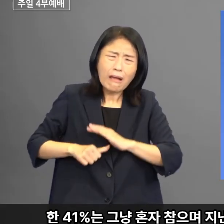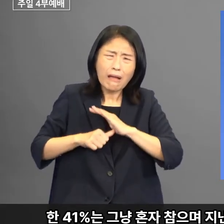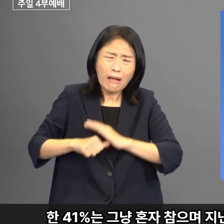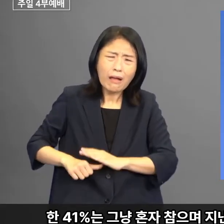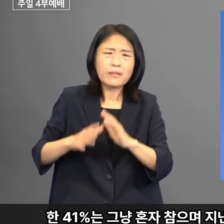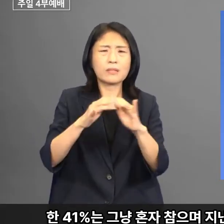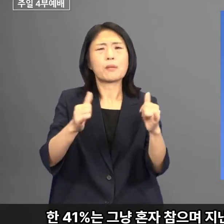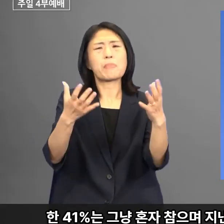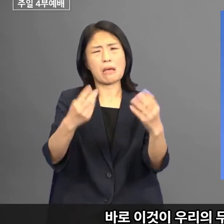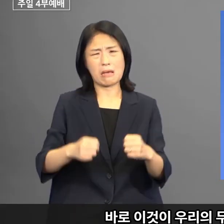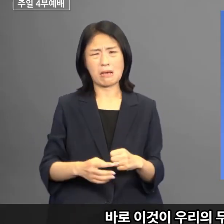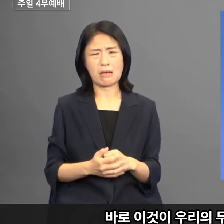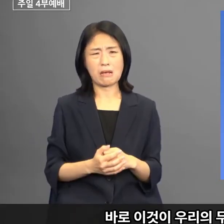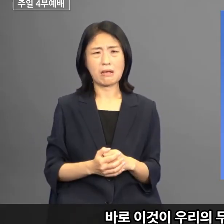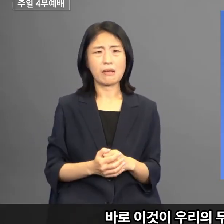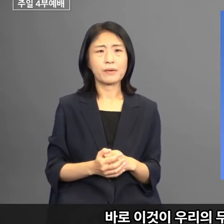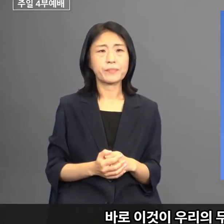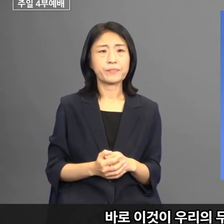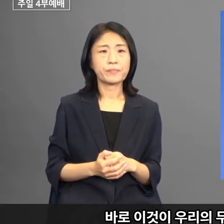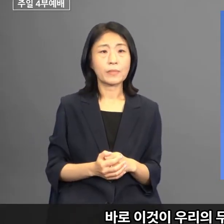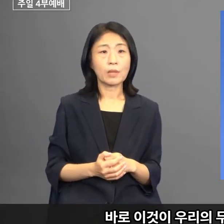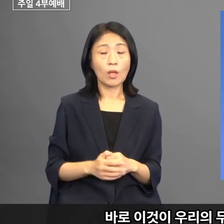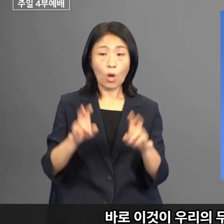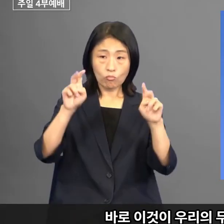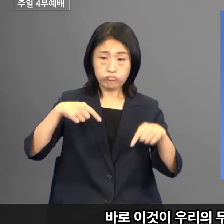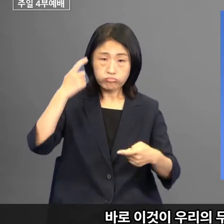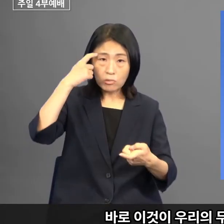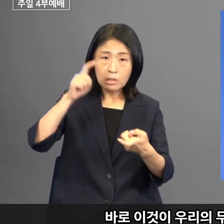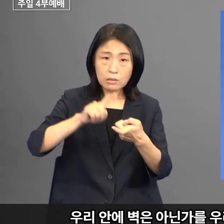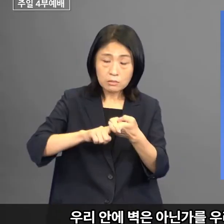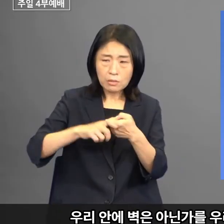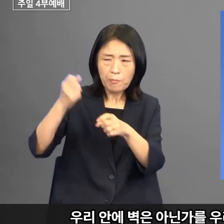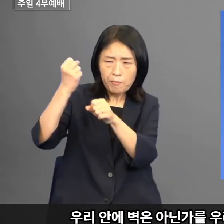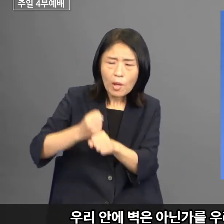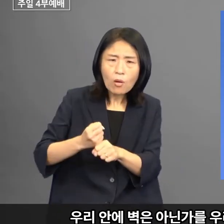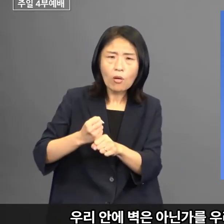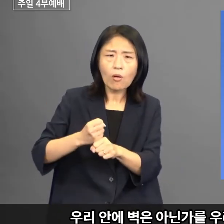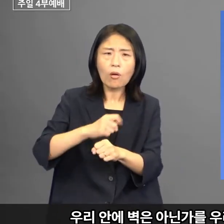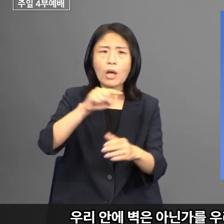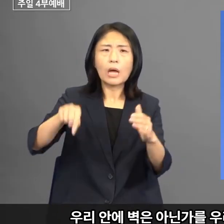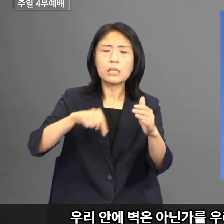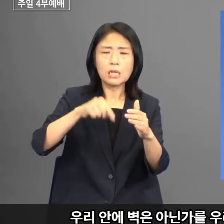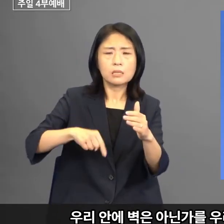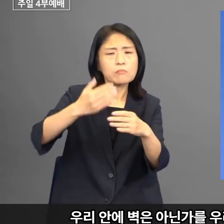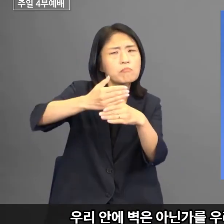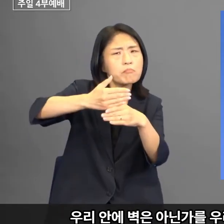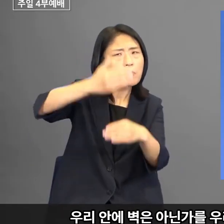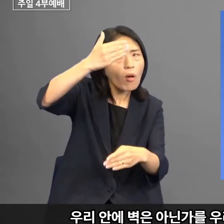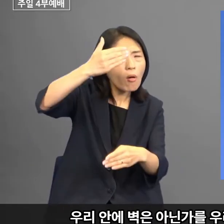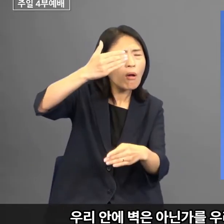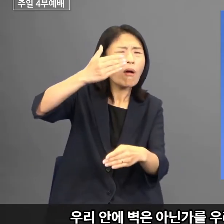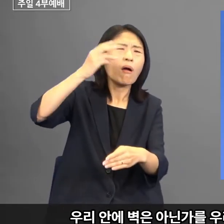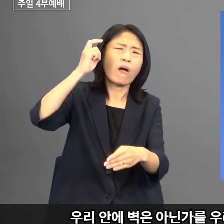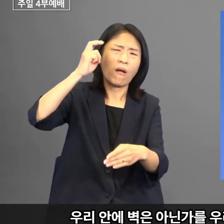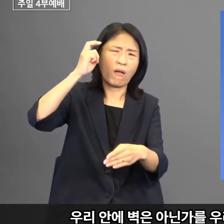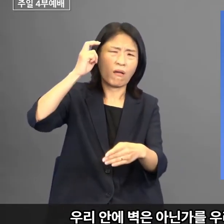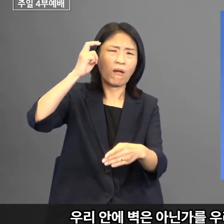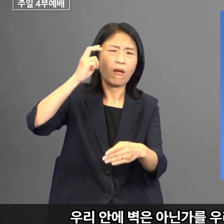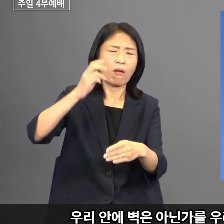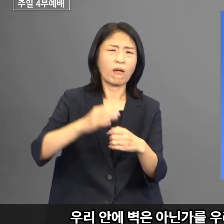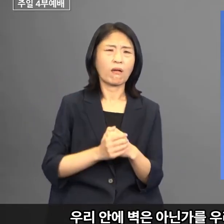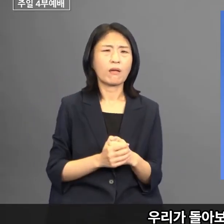답변을 보았습니다. 바로 이것이 우리의 무관심과 편견으로 쌓여진 우리 안에 벽은 아닌가를 우리가